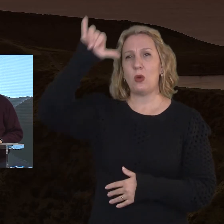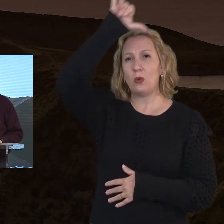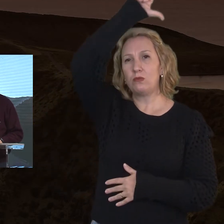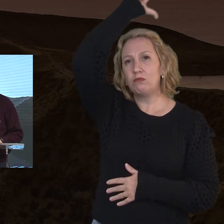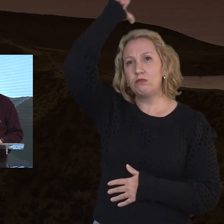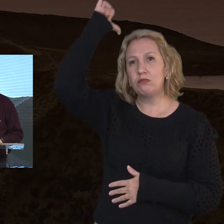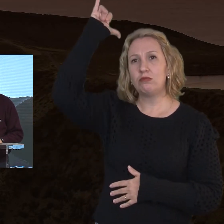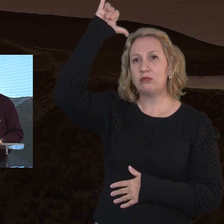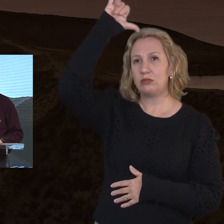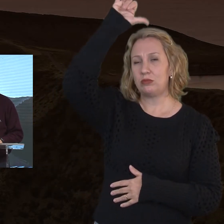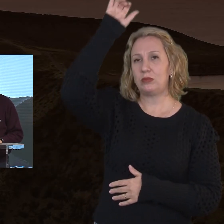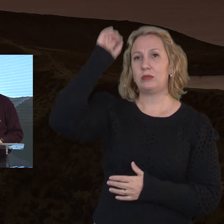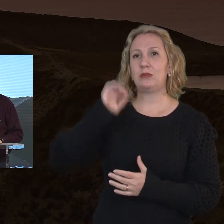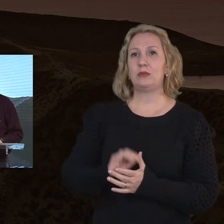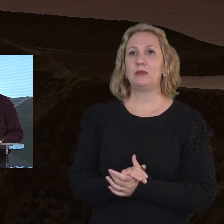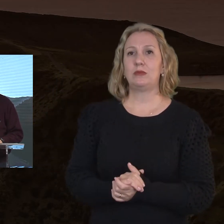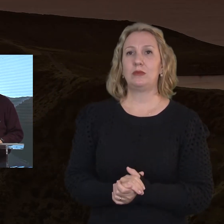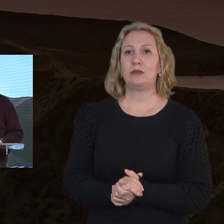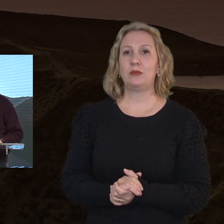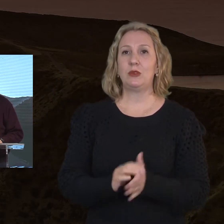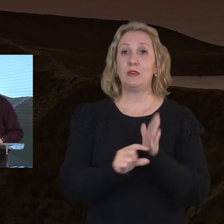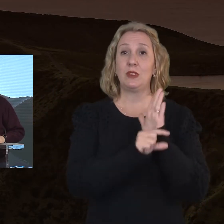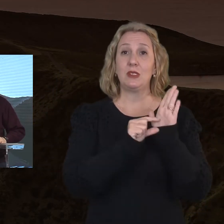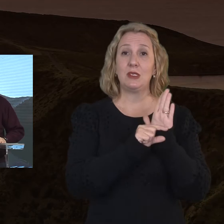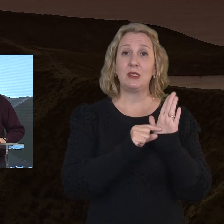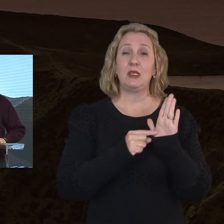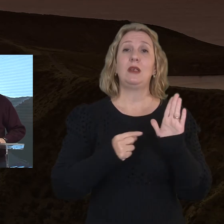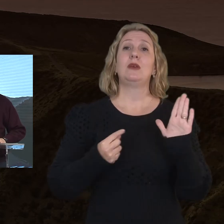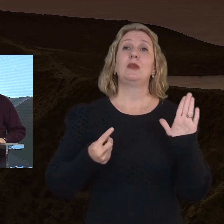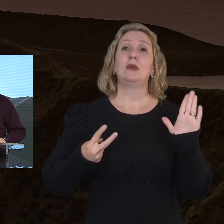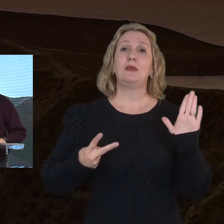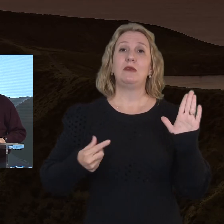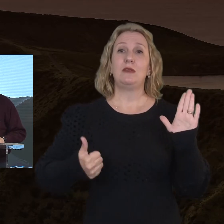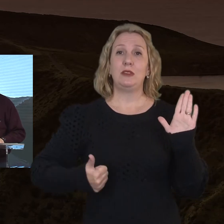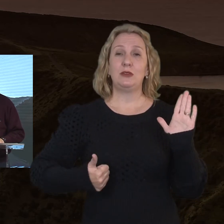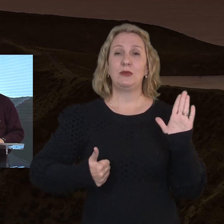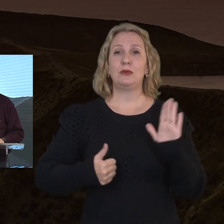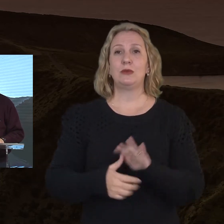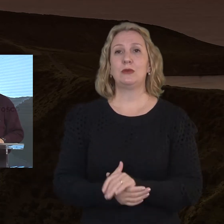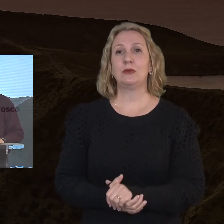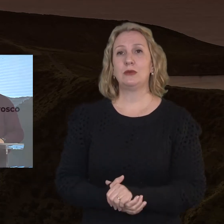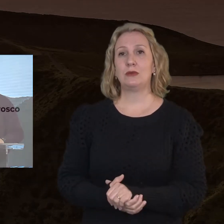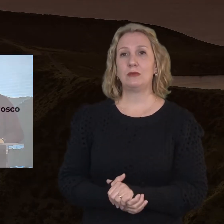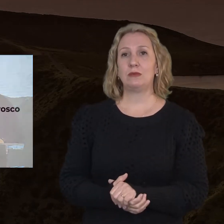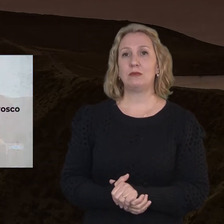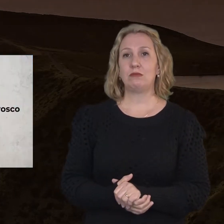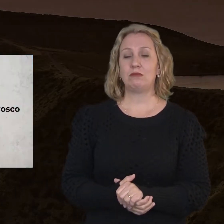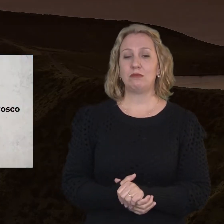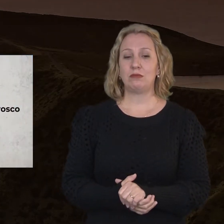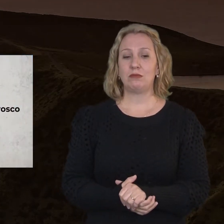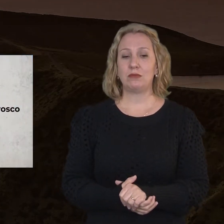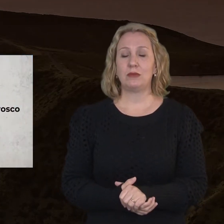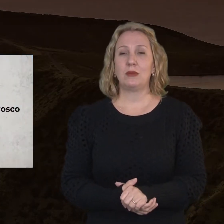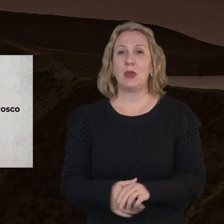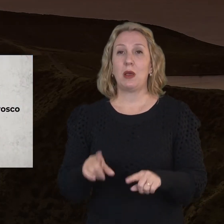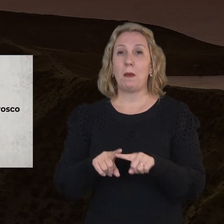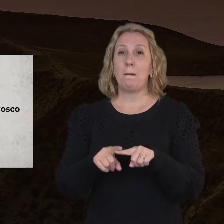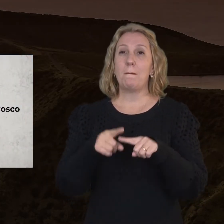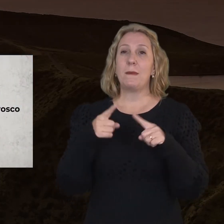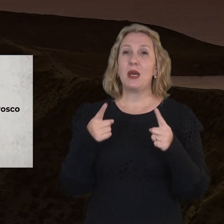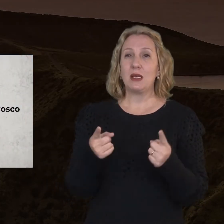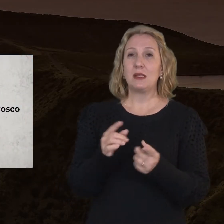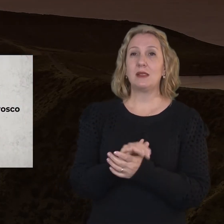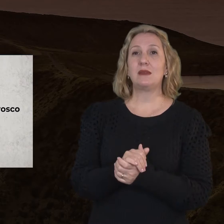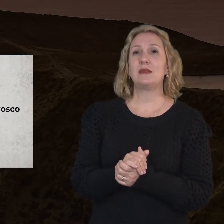óleo bom então aqui falando de versículo 21 de segunda coríntios capítulo 1 mas aquele que nos confirma